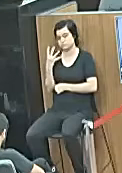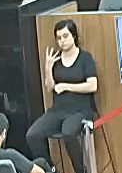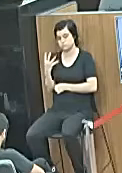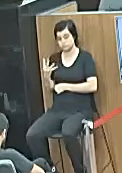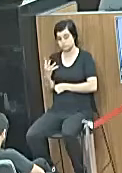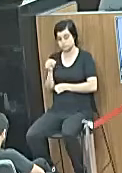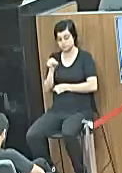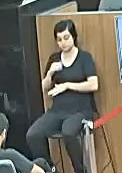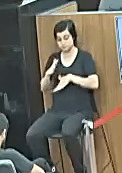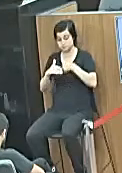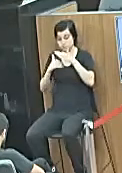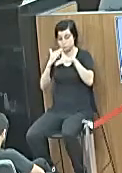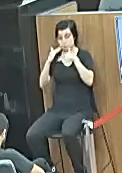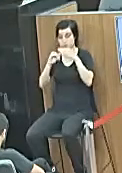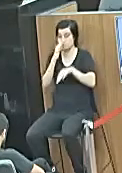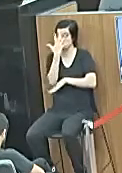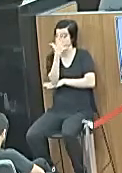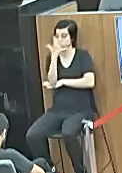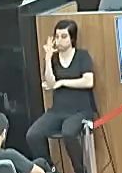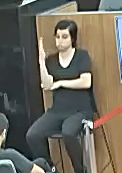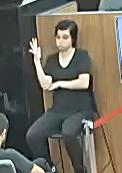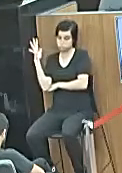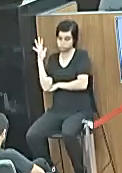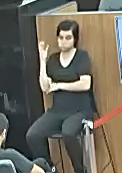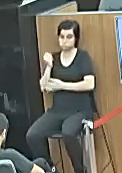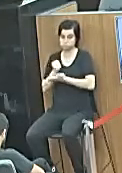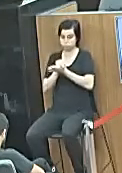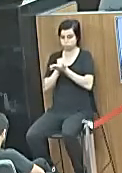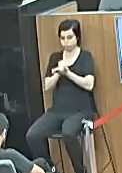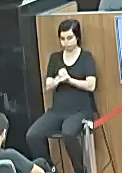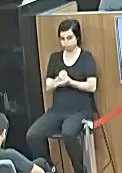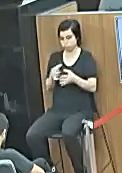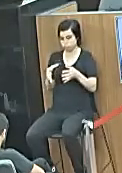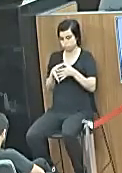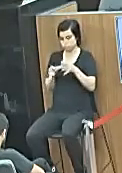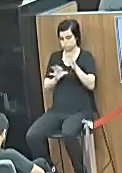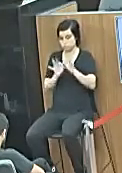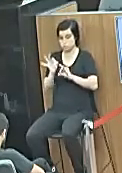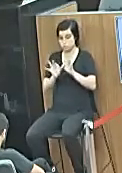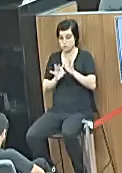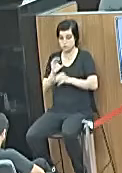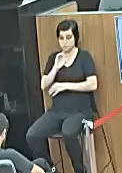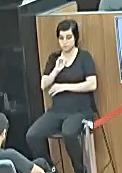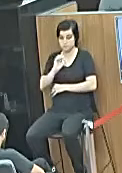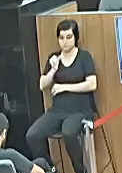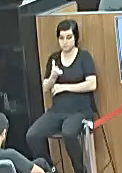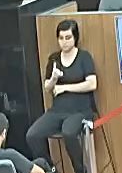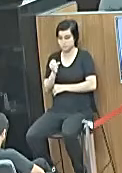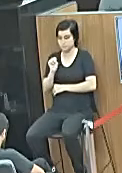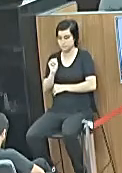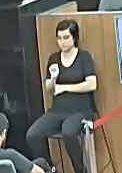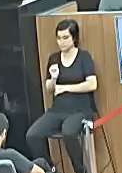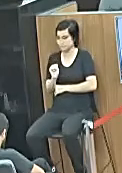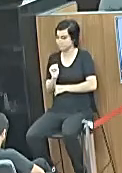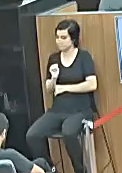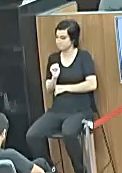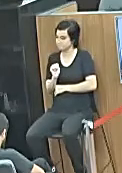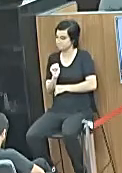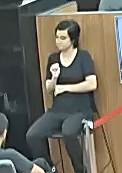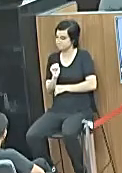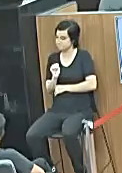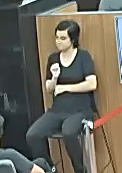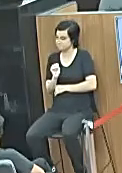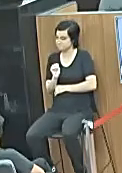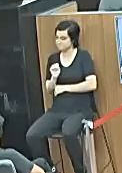desenvolvimento do ecossistema de empreendedorismo startup do programa 068 visando a criação de três novos